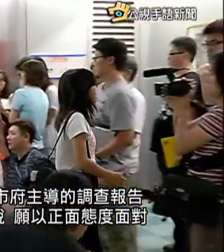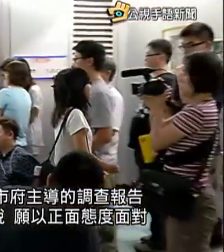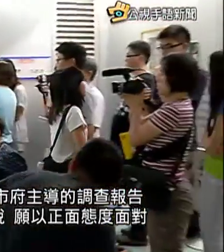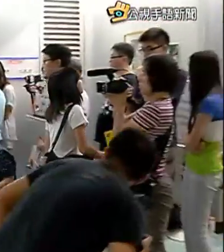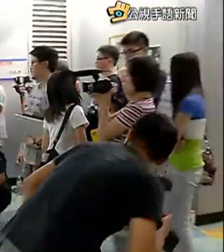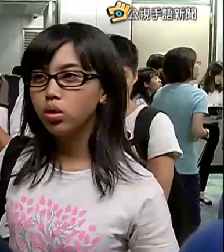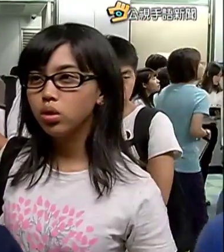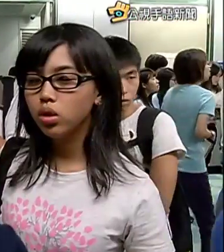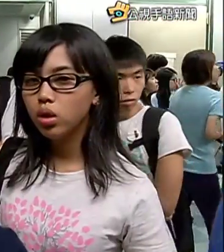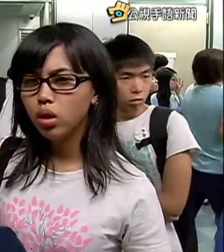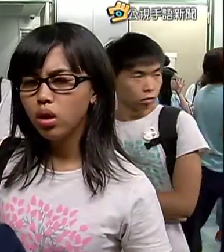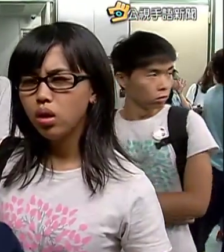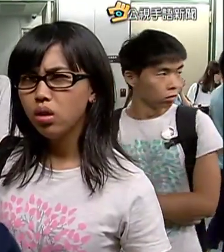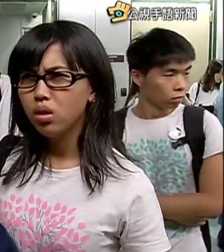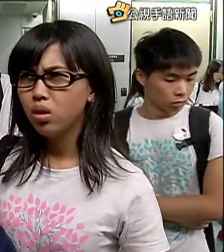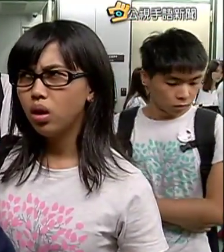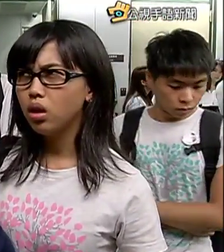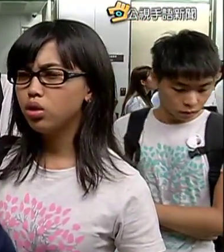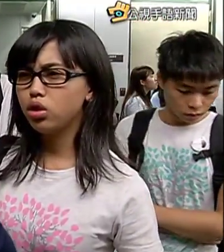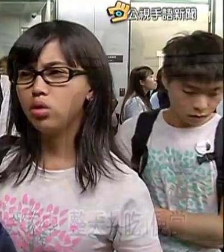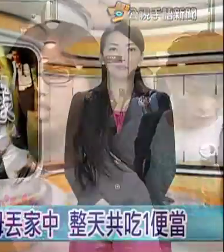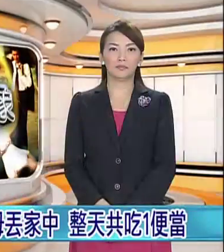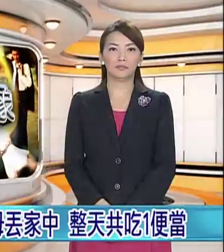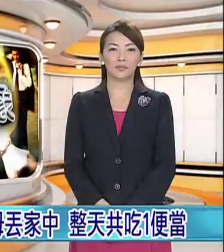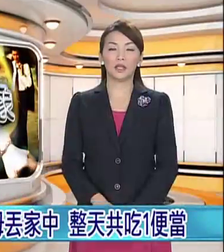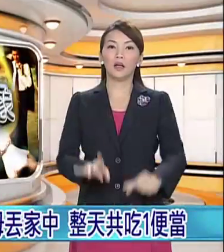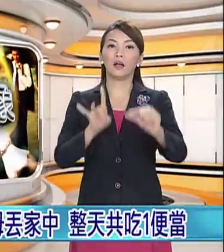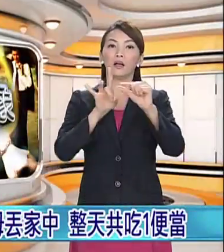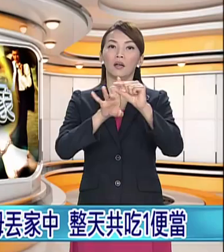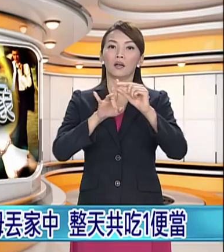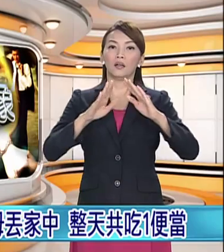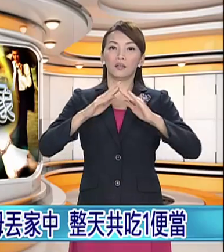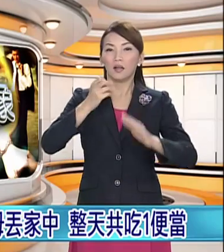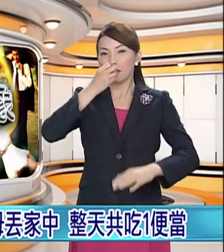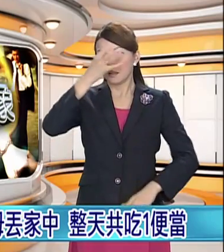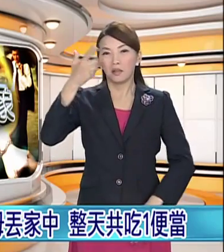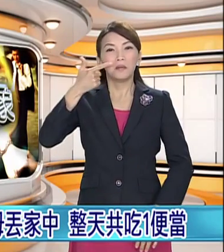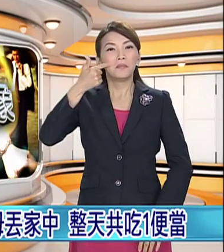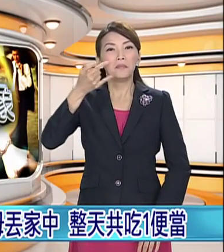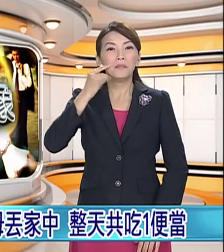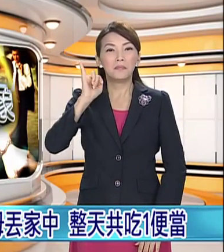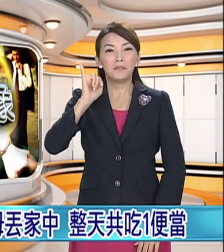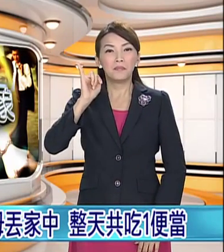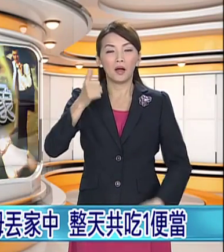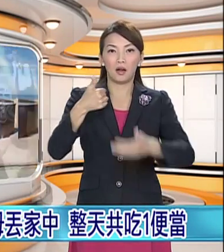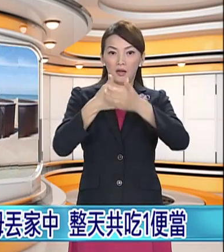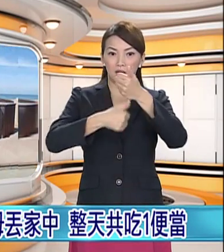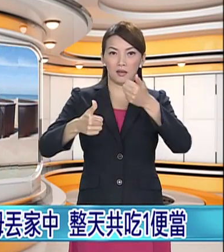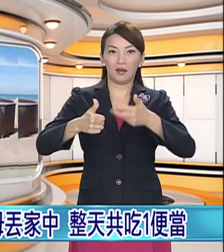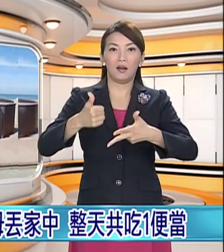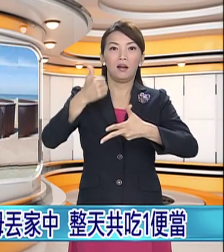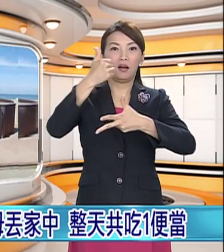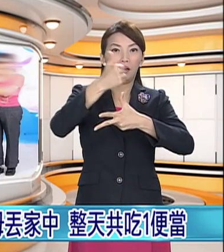者林小慧、沈志明台北报道。 台中市一对年轻的父母将